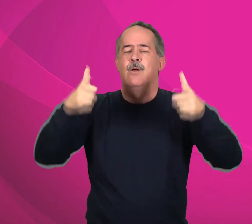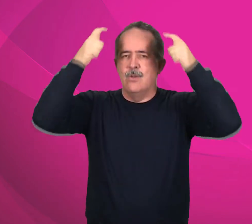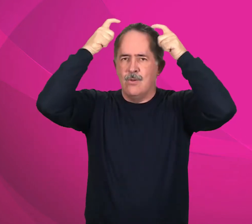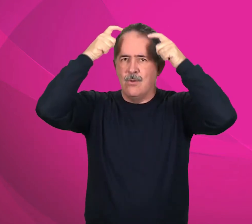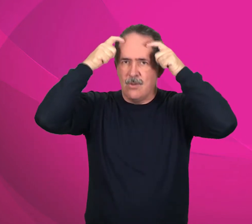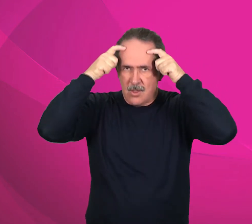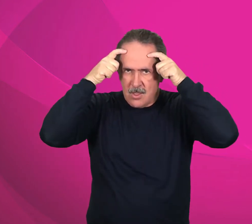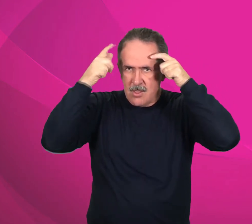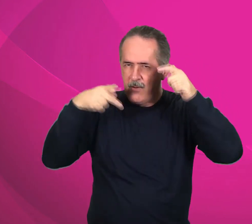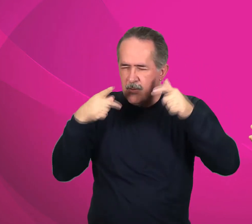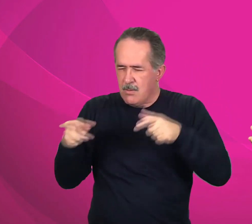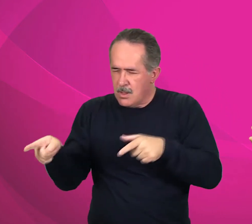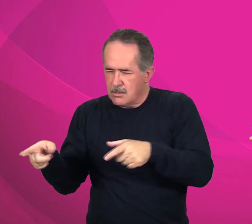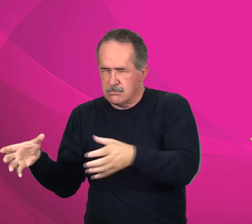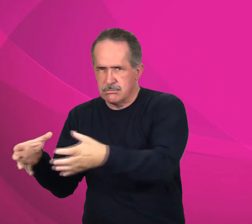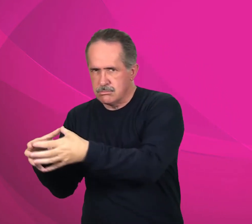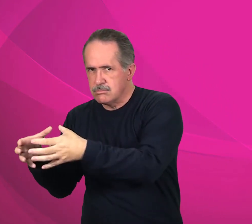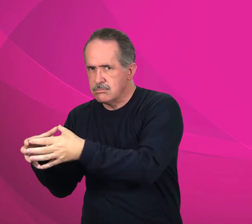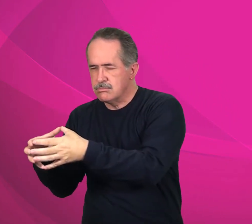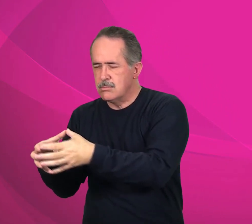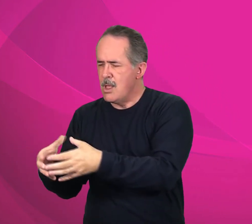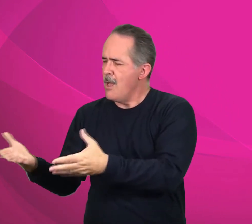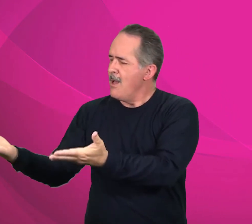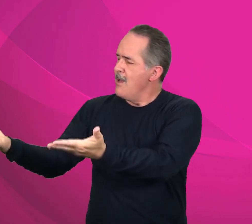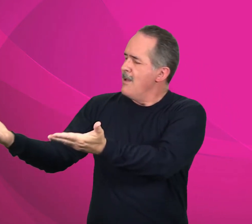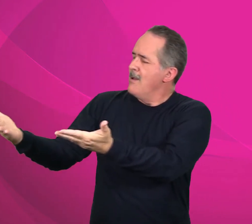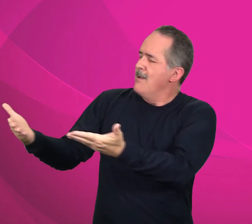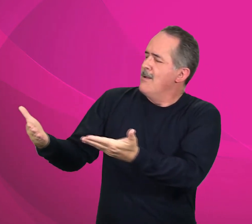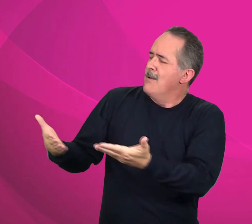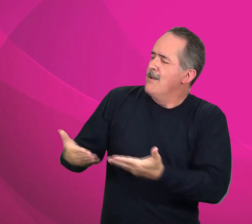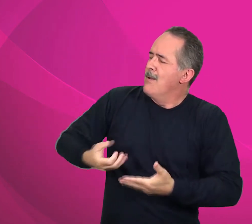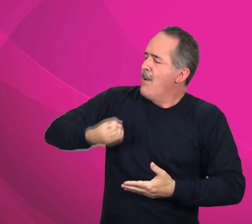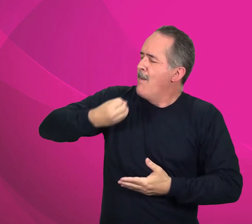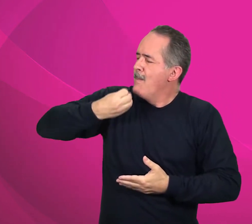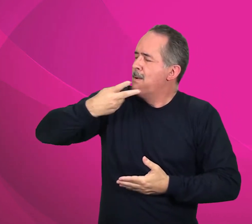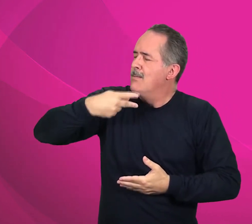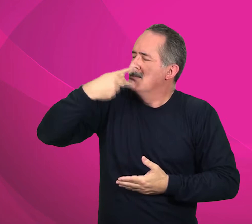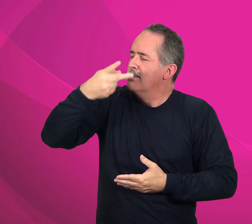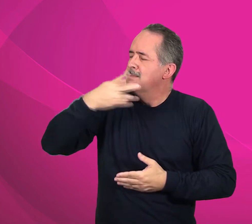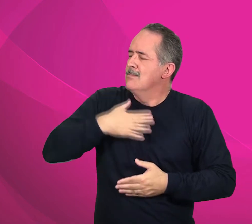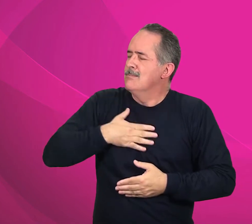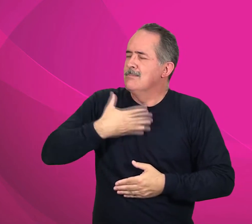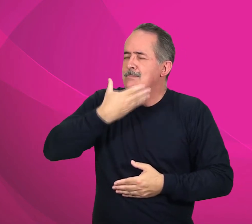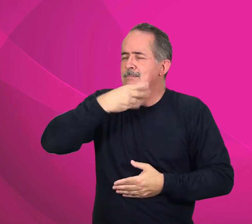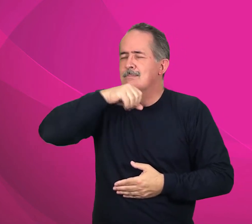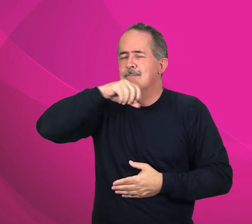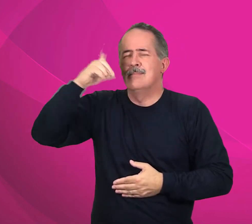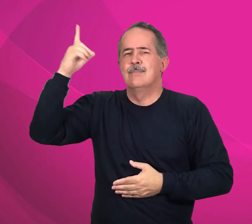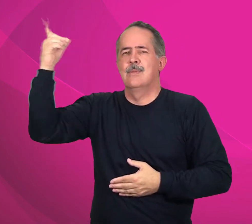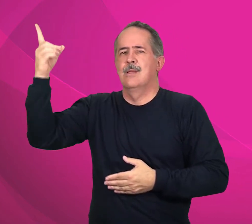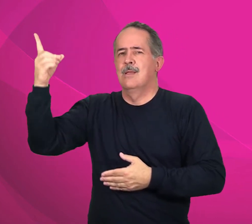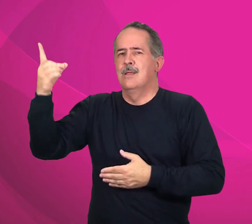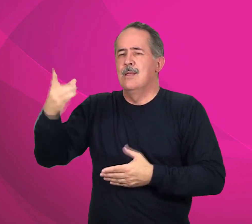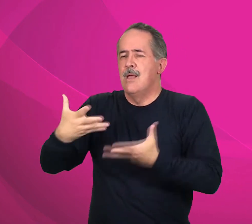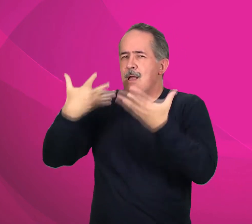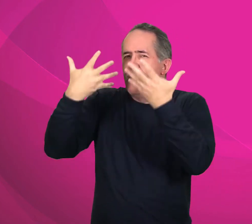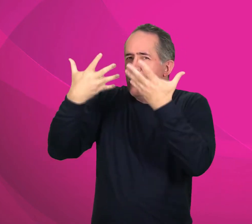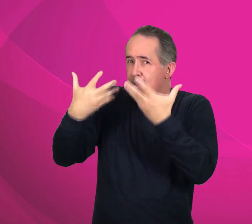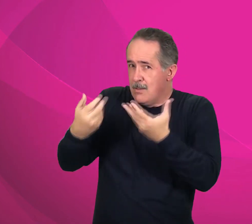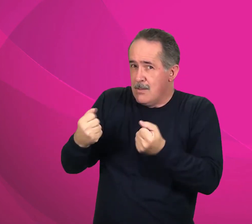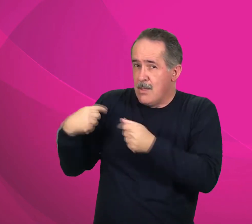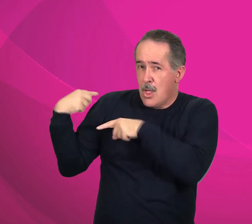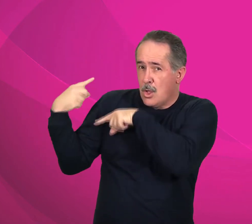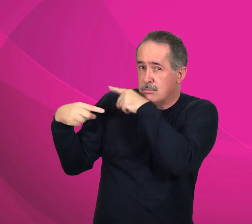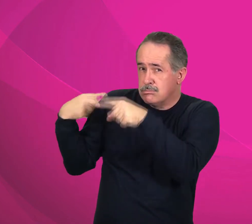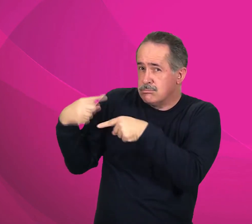aos que estão à direita vinde benditos do meu pai receber como herança